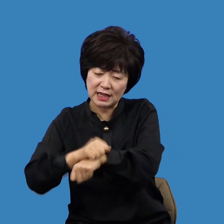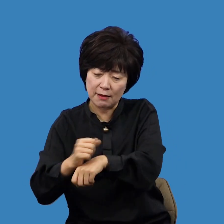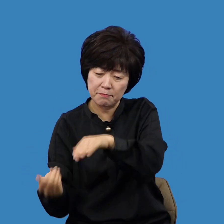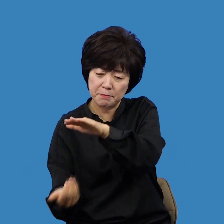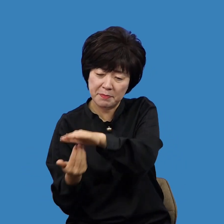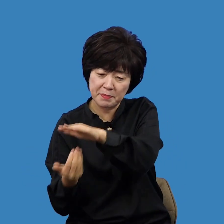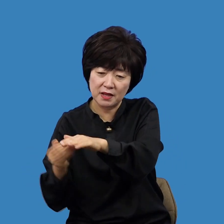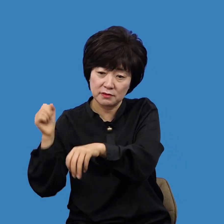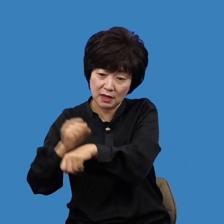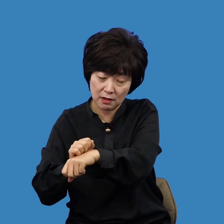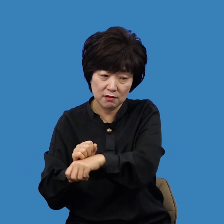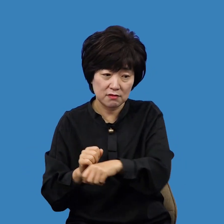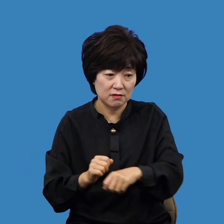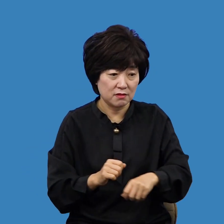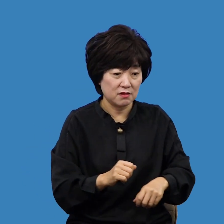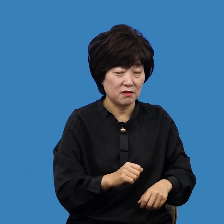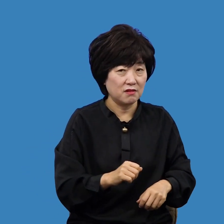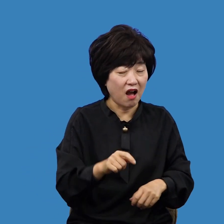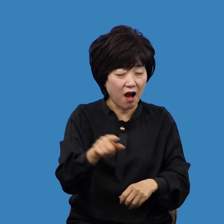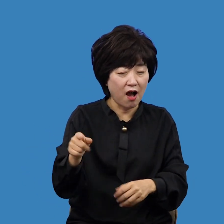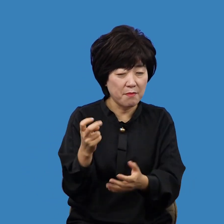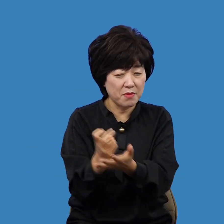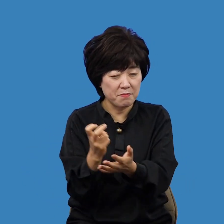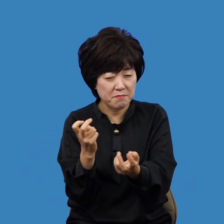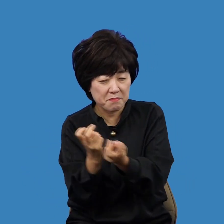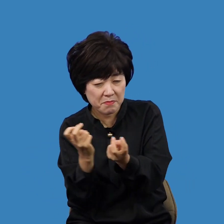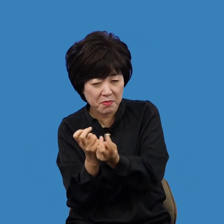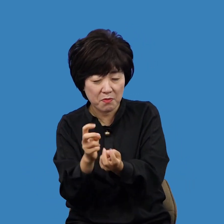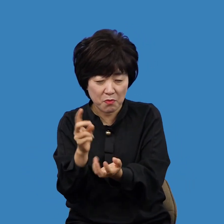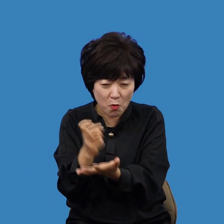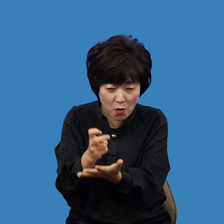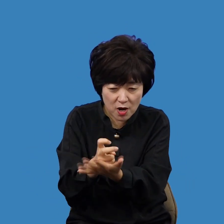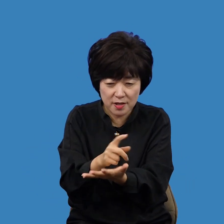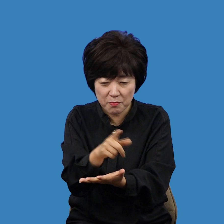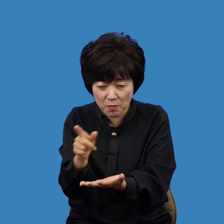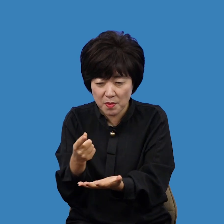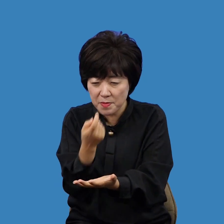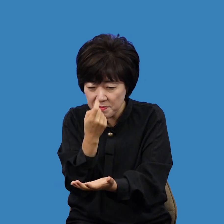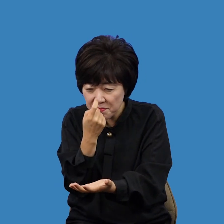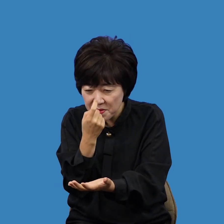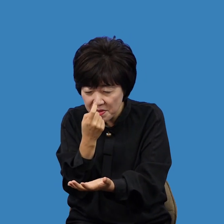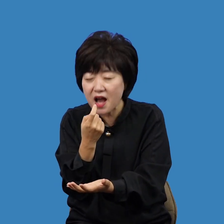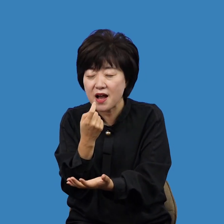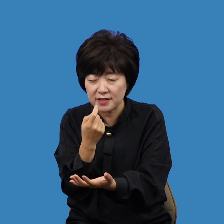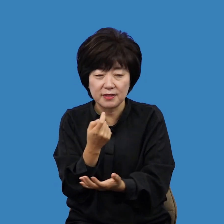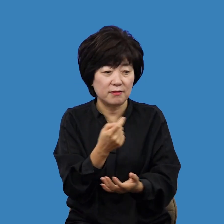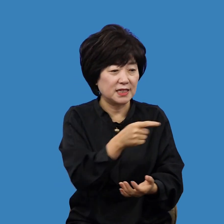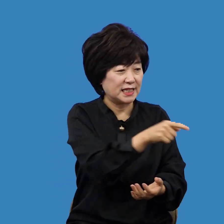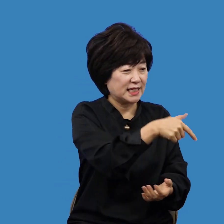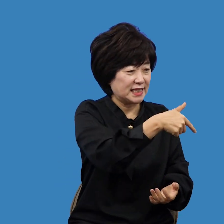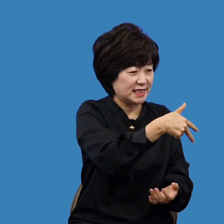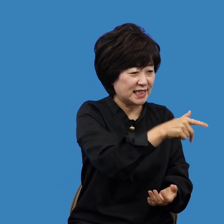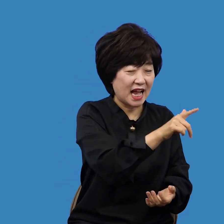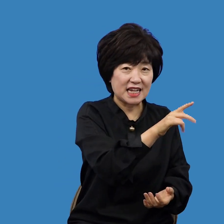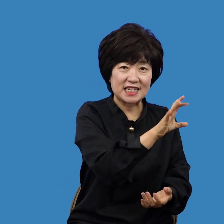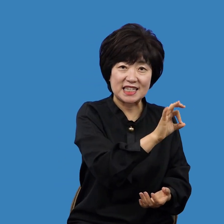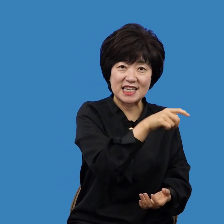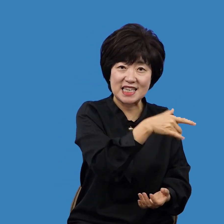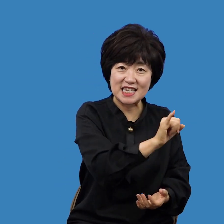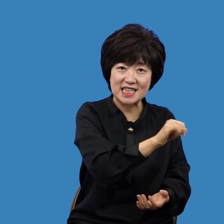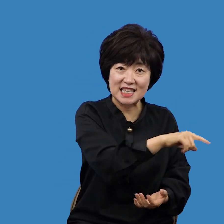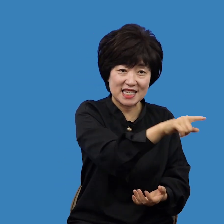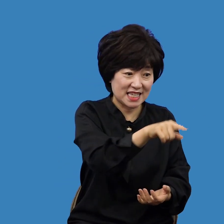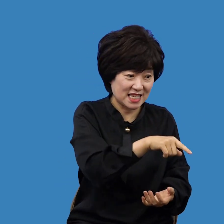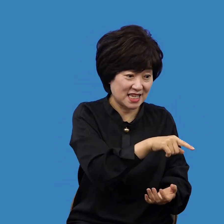다 이해한다고 해도 바둑의 원리가 이런 거고 뭐 저런 거고 그러니까 장기를 둘 땐 이렇게 둬야 돼.